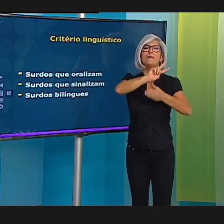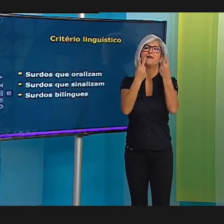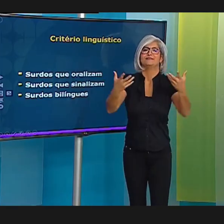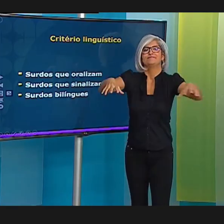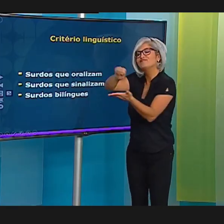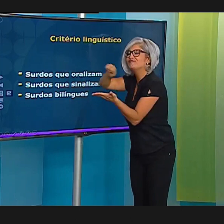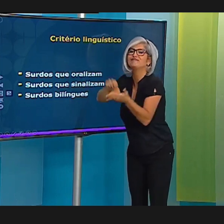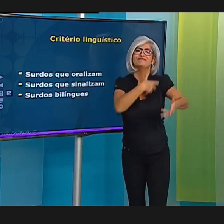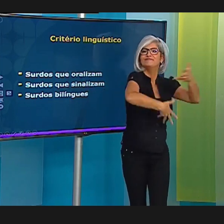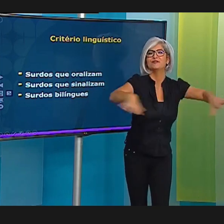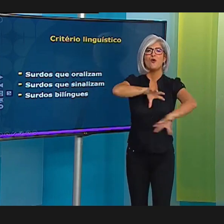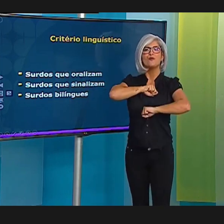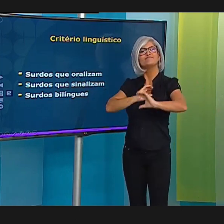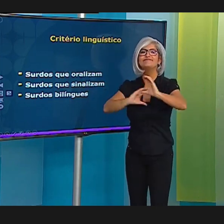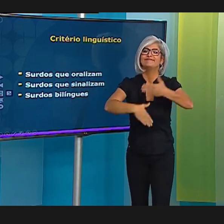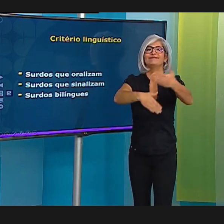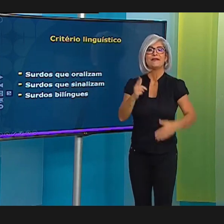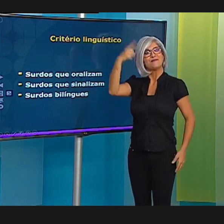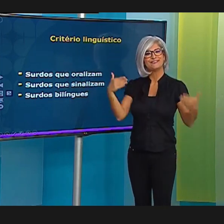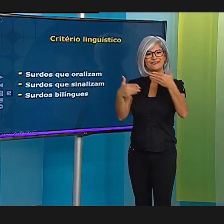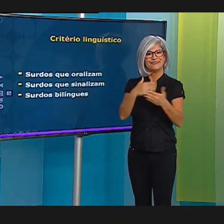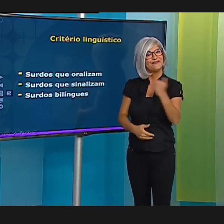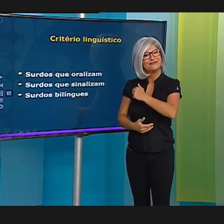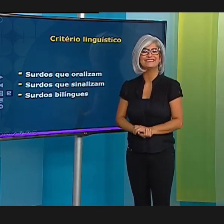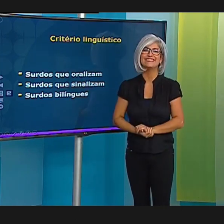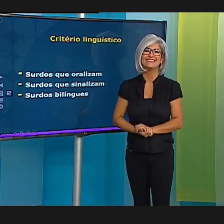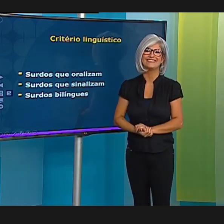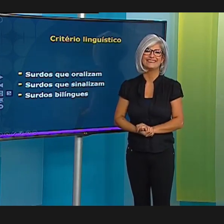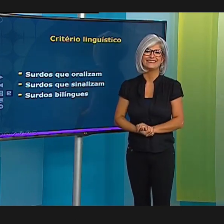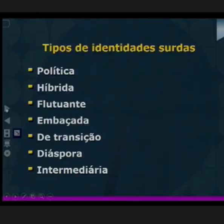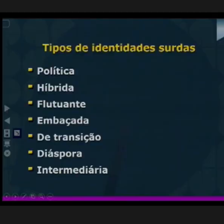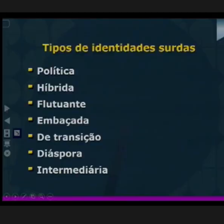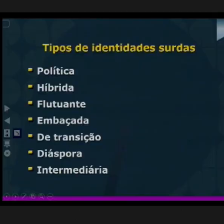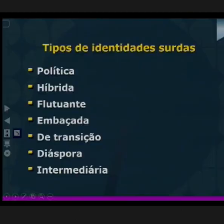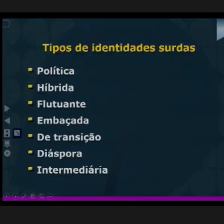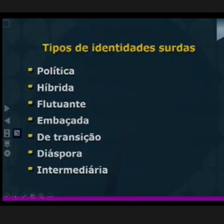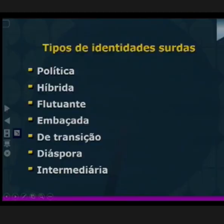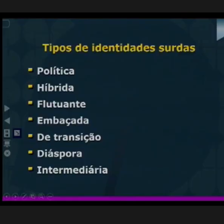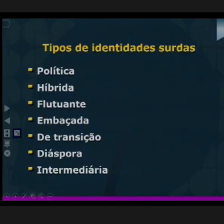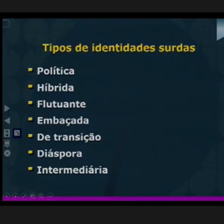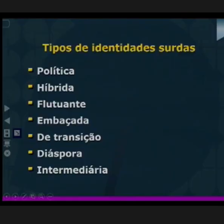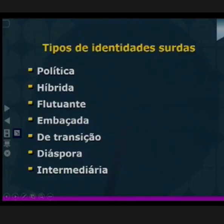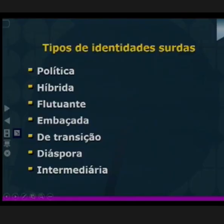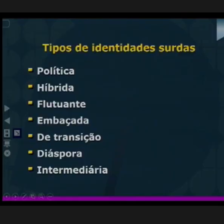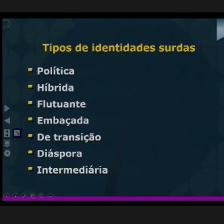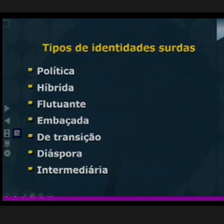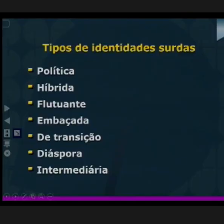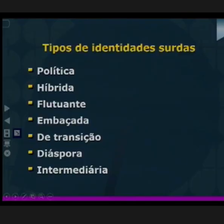através da comunicação visual. Existem surdos bilíngues que aprendem a modalidade oral da escrita e também língua de sinais. Aos slides. Então, os tipos de identidades surdas. São 7. Identidade